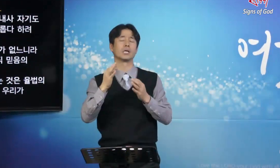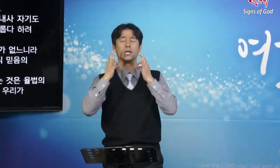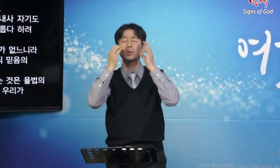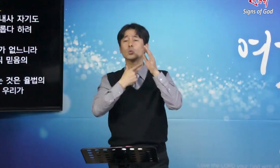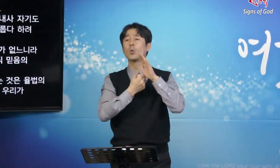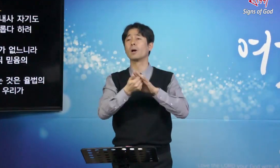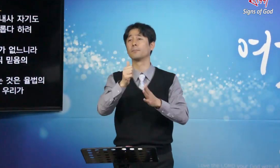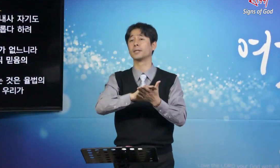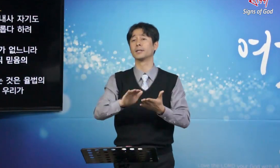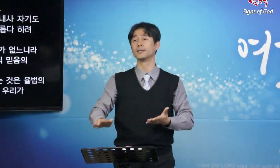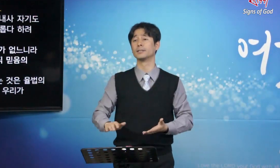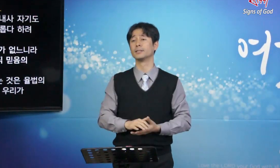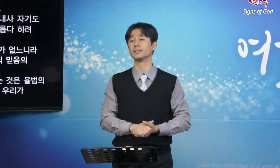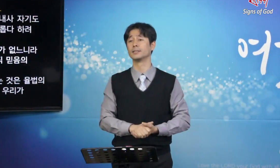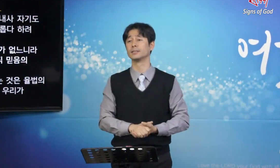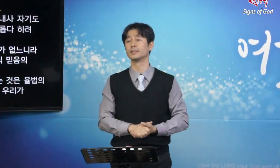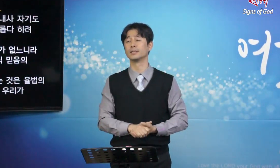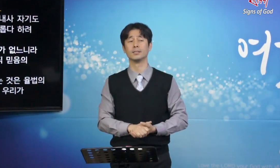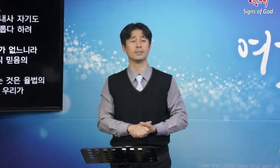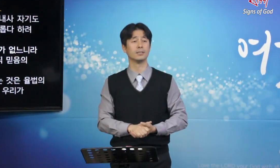농인의 하나님이 되기를 간절히 소망합니다.